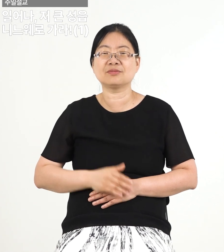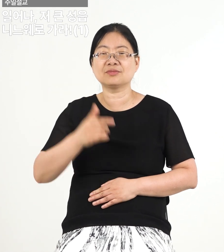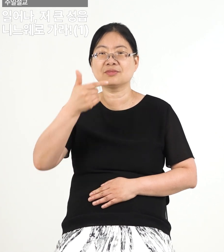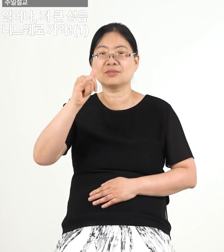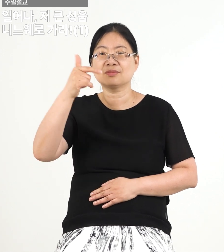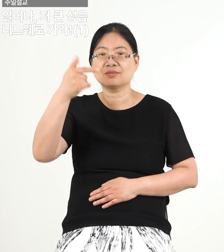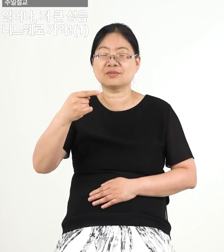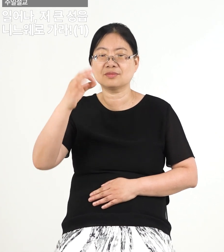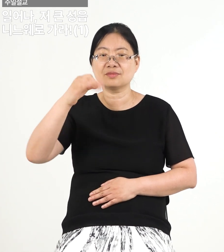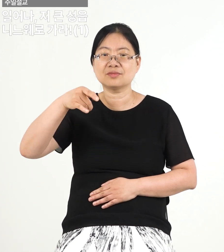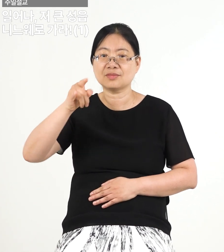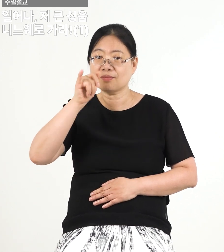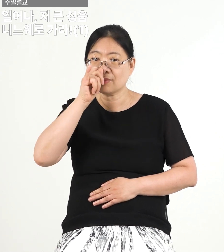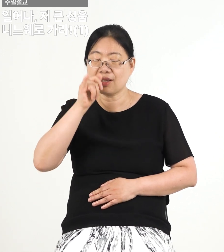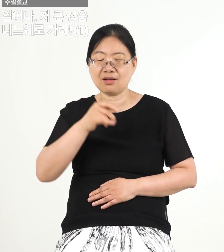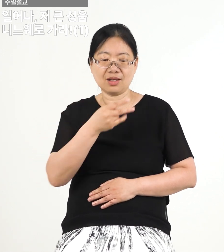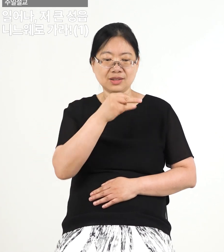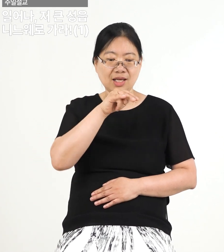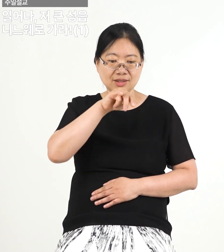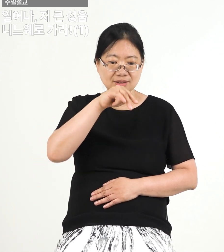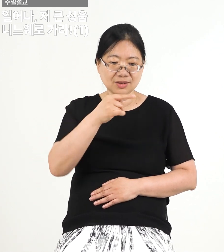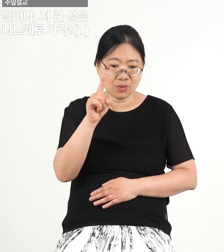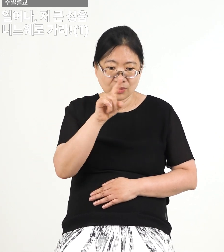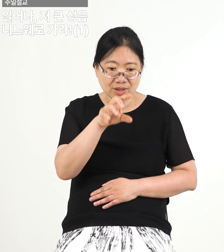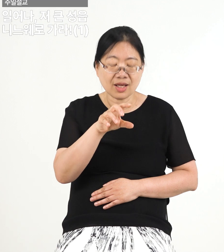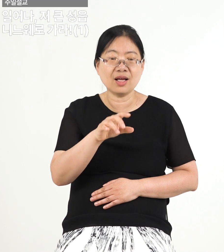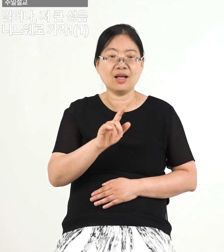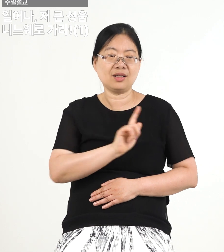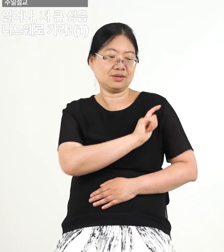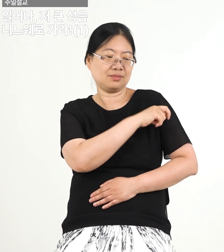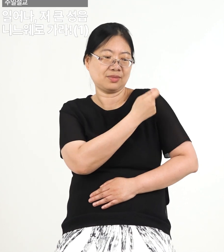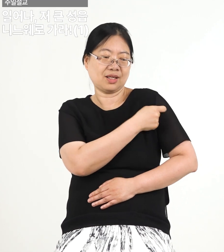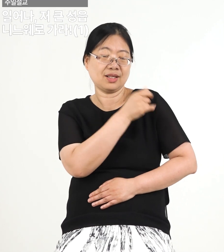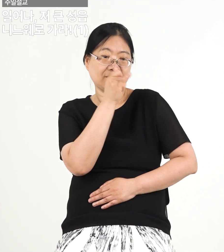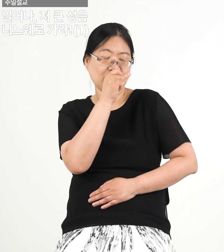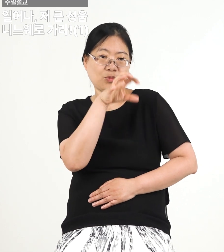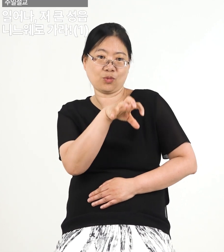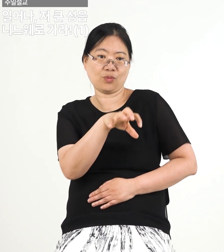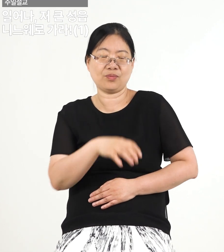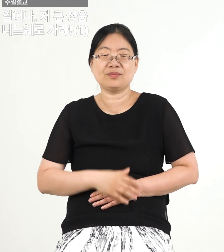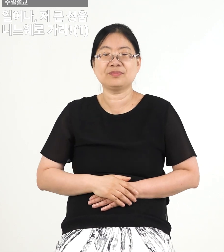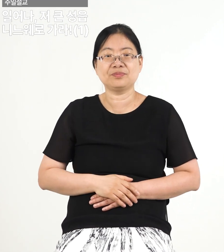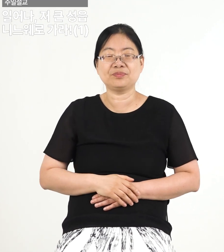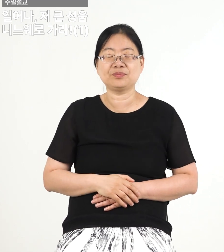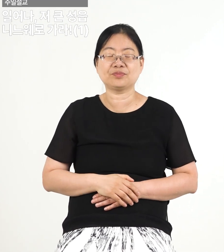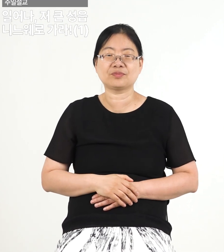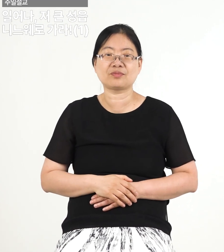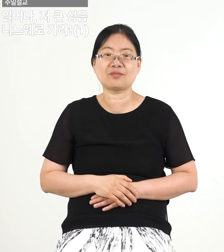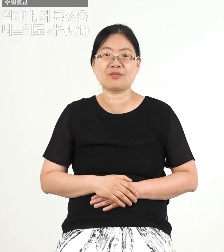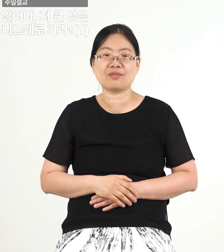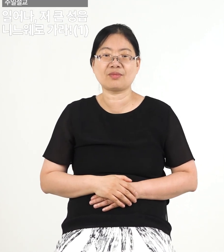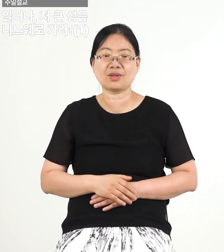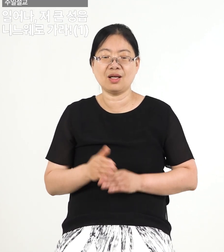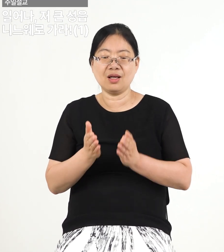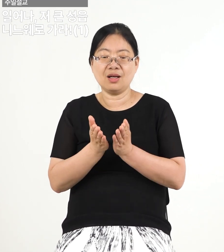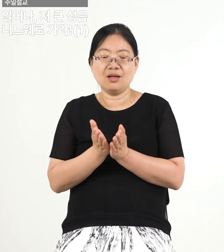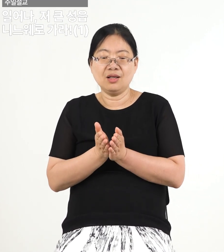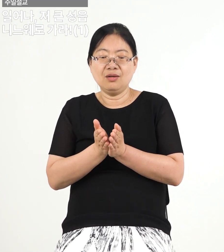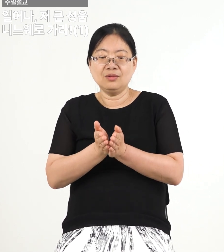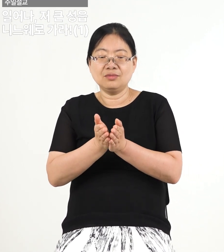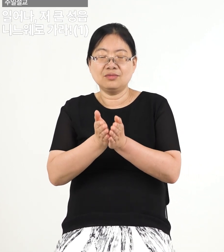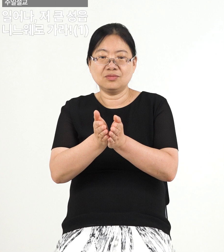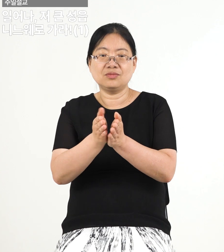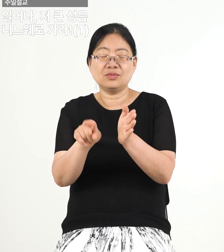되는데 다시스는 어디입니까? 스페인 쪽이에요. 스페인 쪽. 그러면 이 백길을